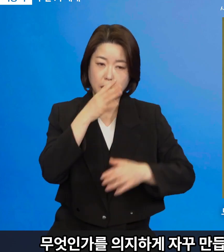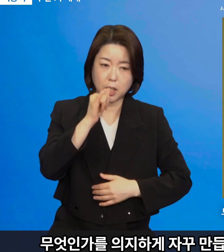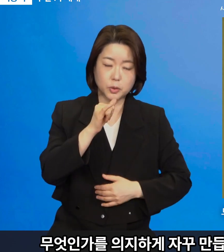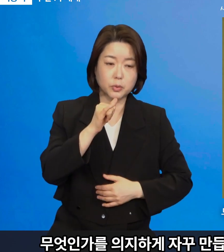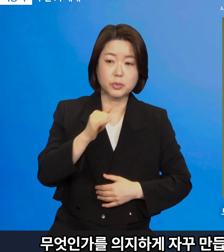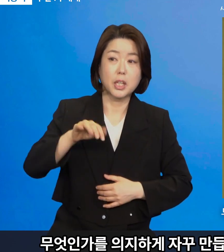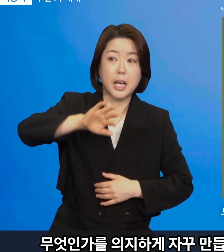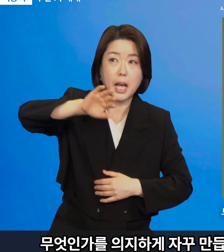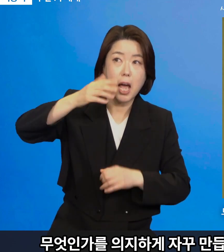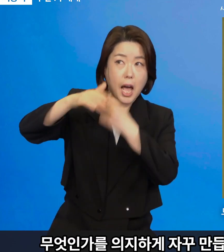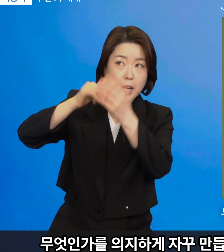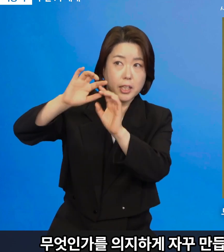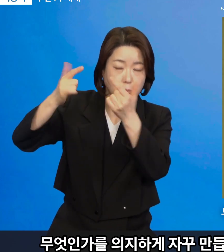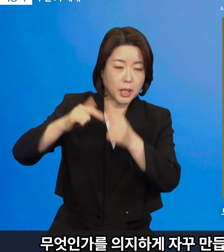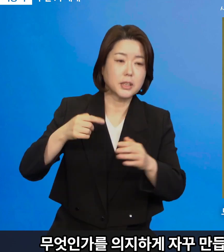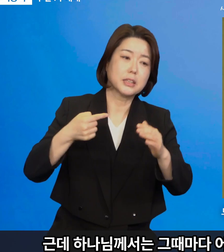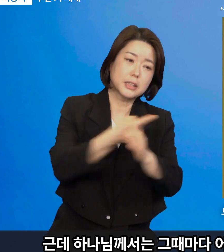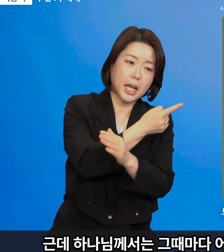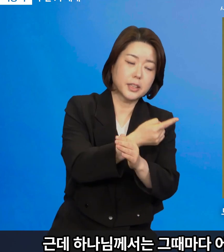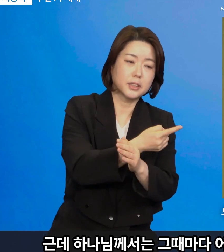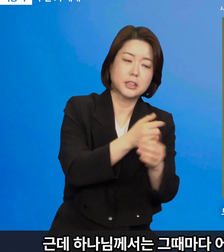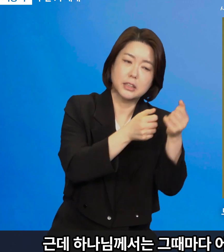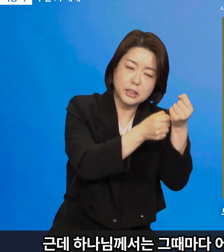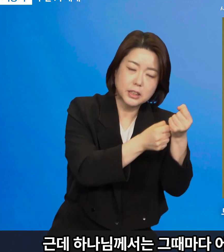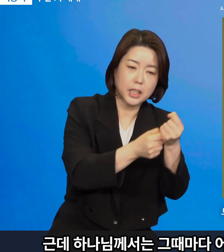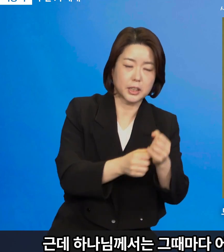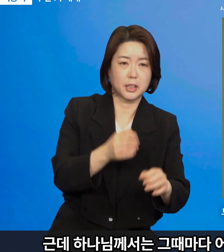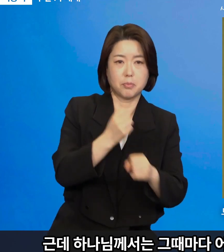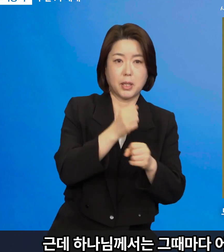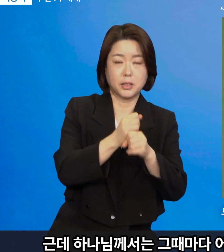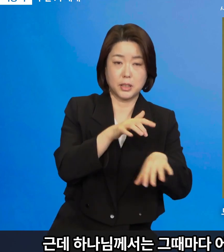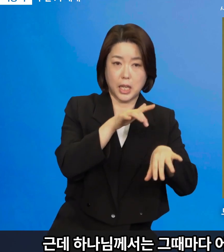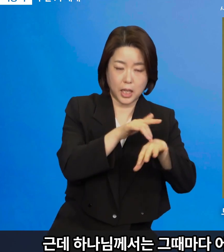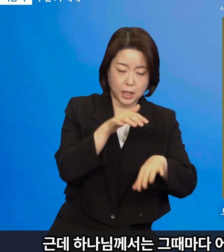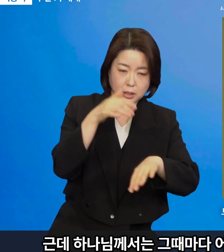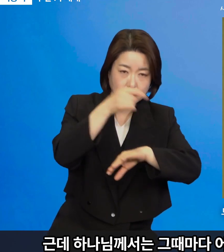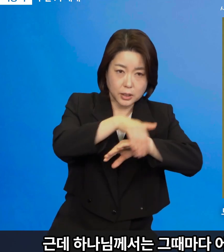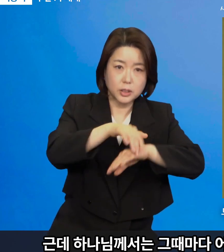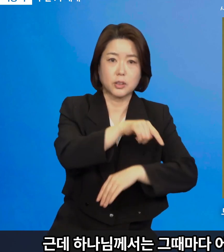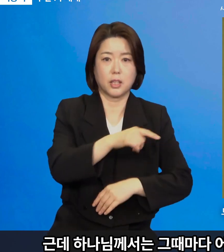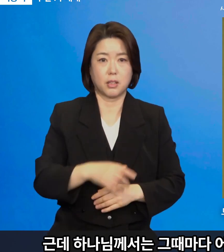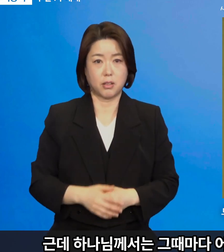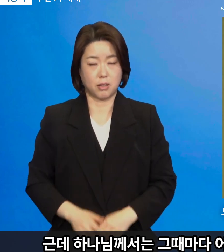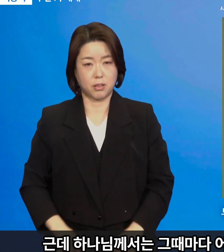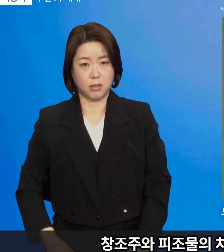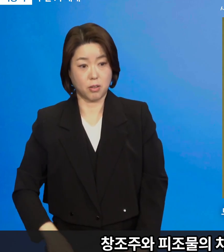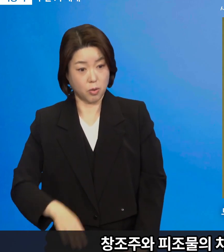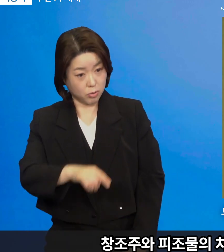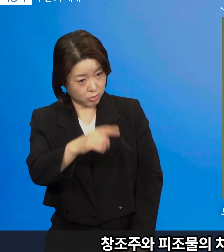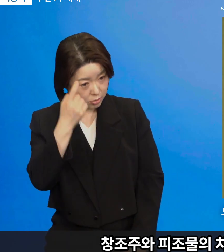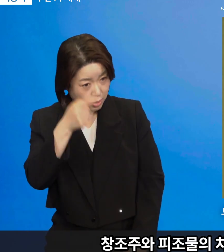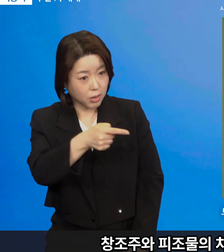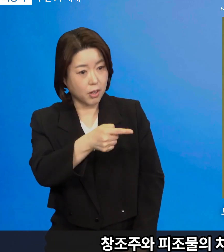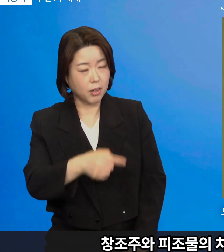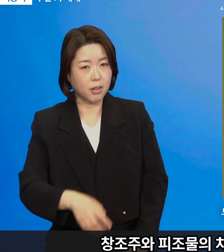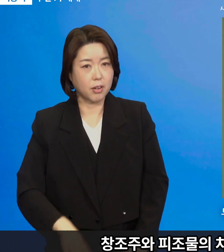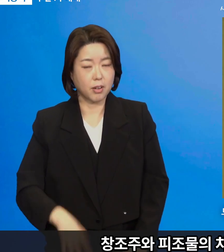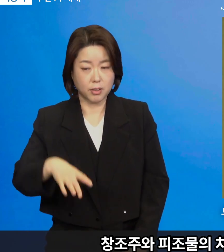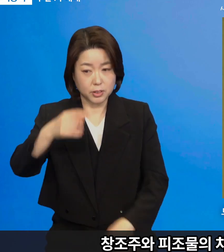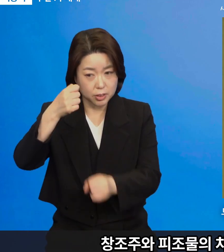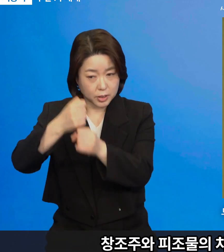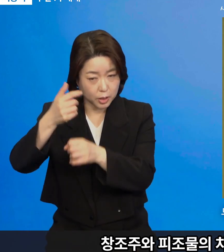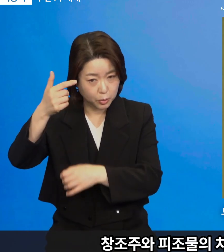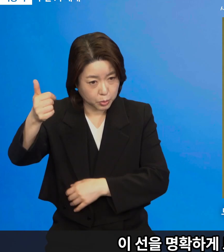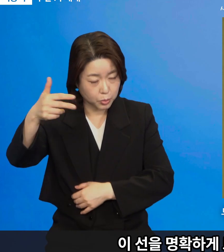자꾸 만듭니다. 이것이 마귀의 전략입니다. 그런데 하나님께서는 그때마다 어떻게 하시죠? 그렇게 생각하니 창조주와 피조물의 차이를